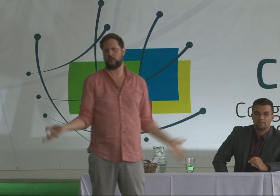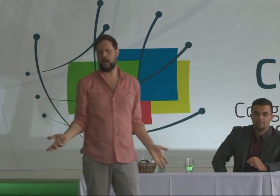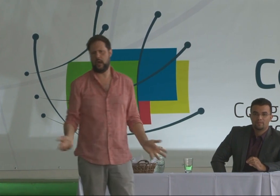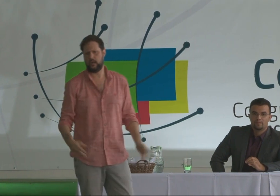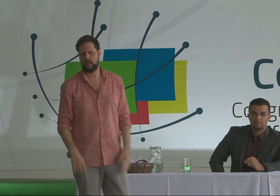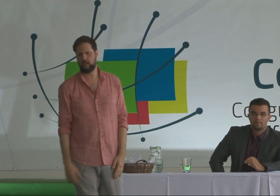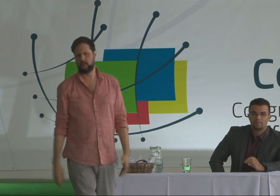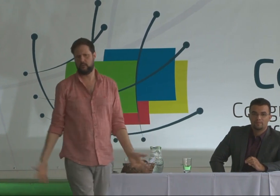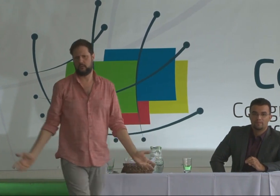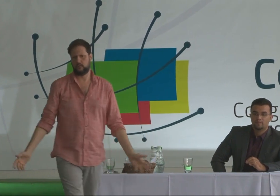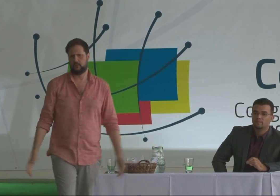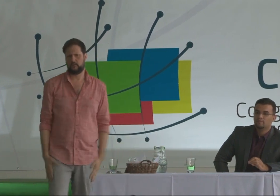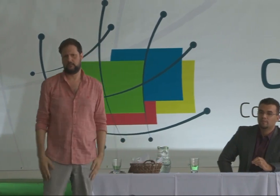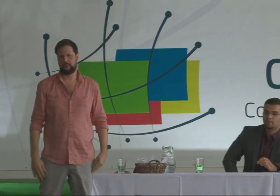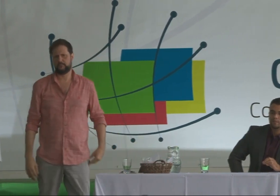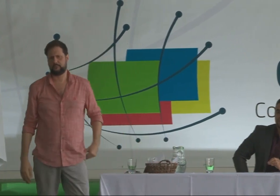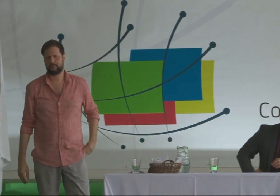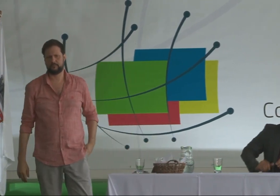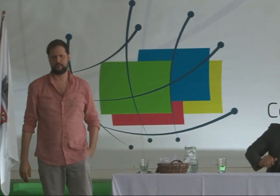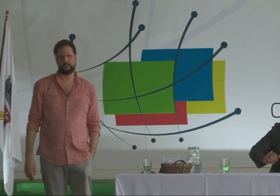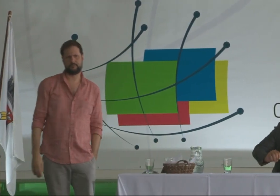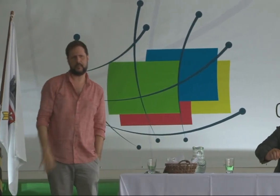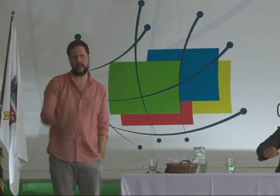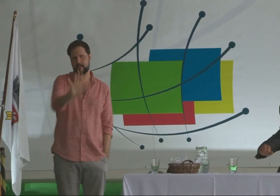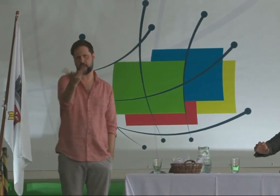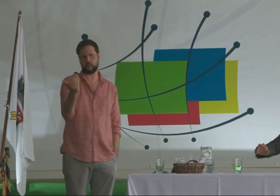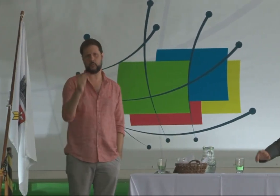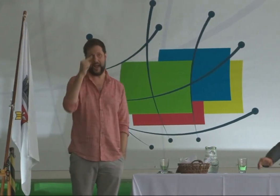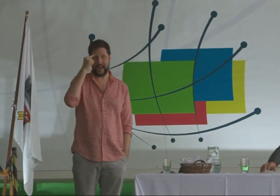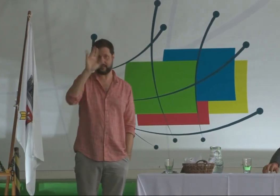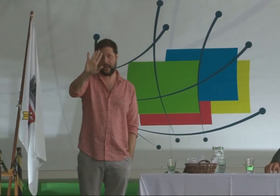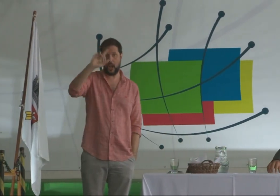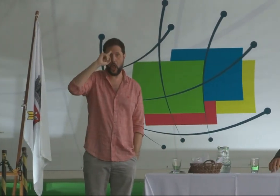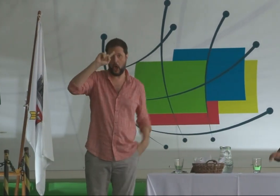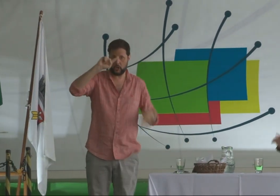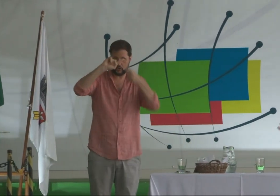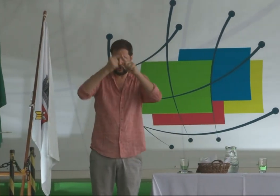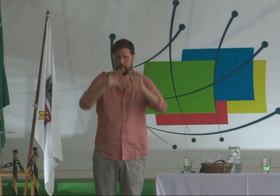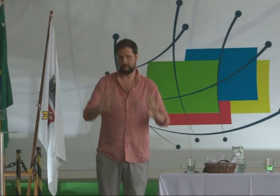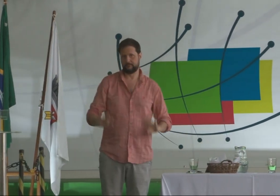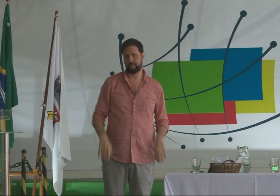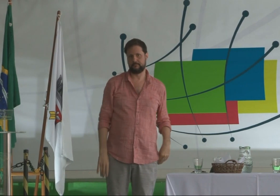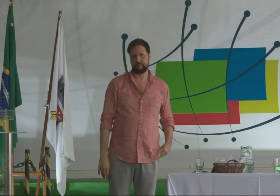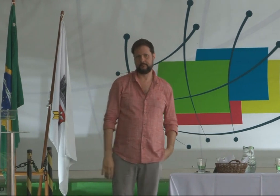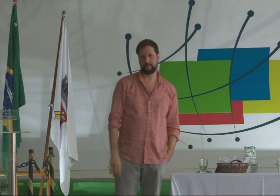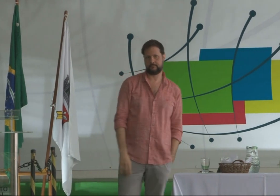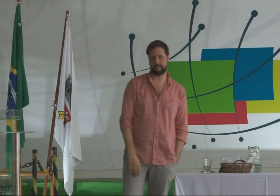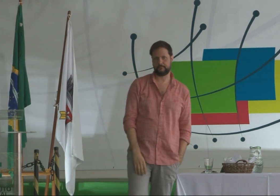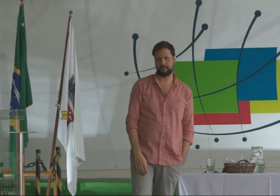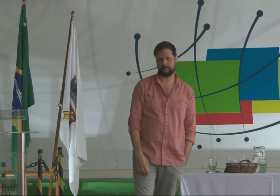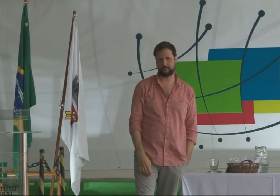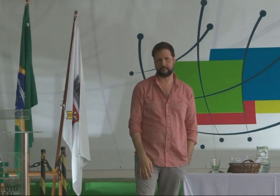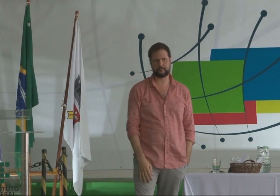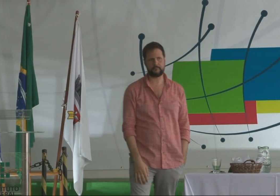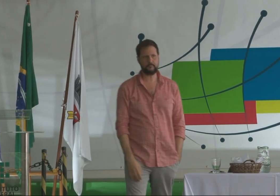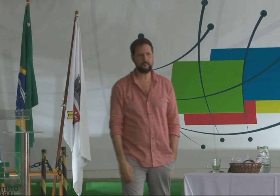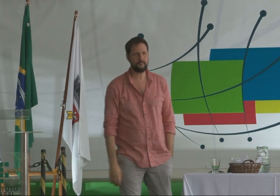Essa coisa de dividir, que acaba tirando prejuízos. Então, eu penso que a ideia, inicialmente, é essa. Defender com possibilidade de vida.